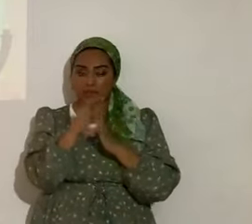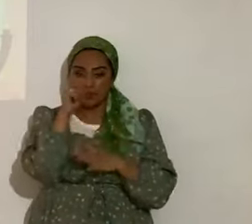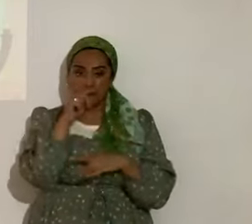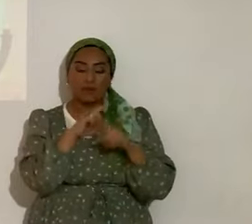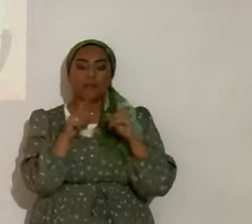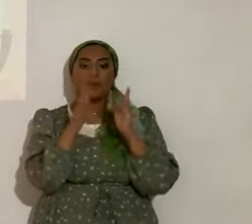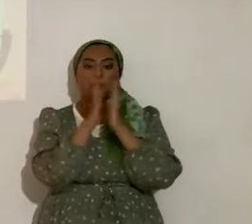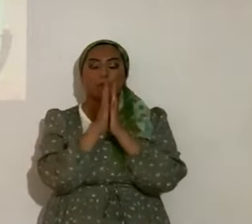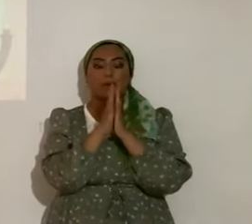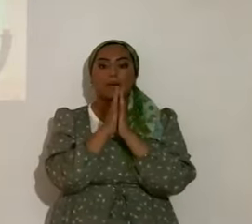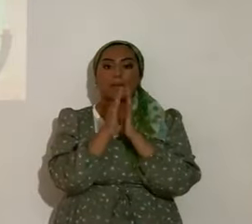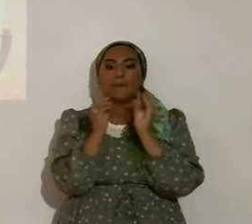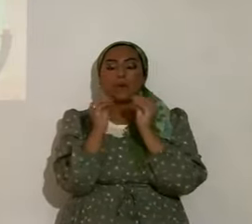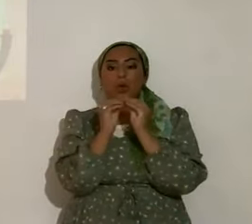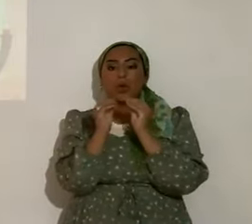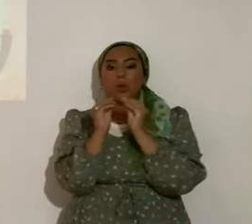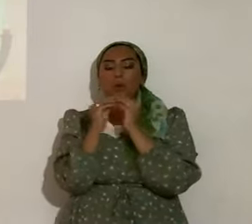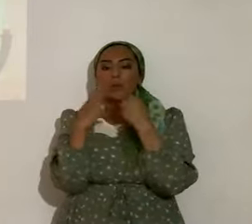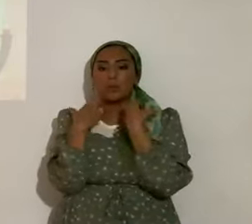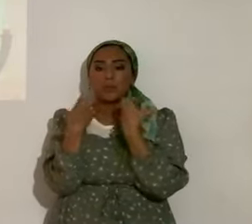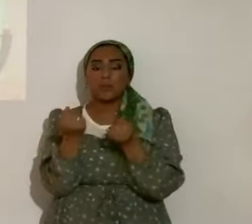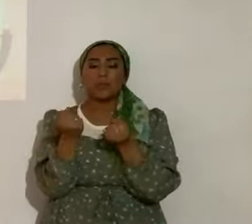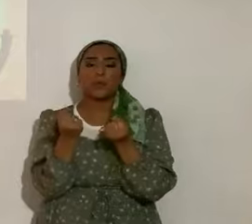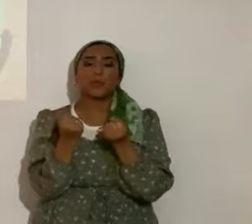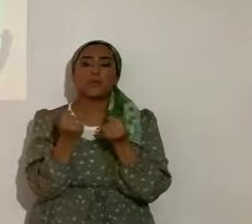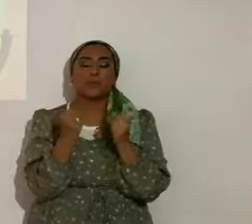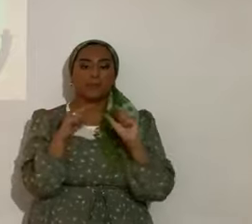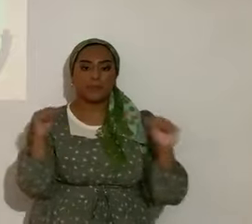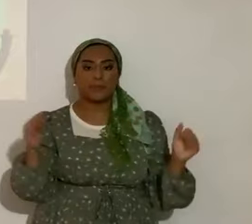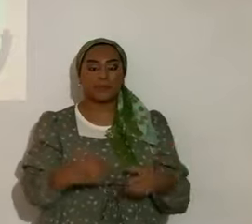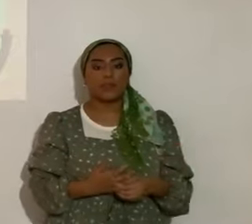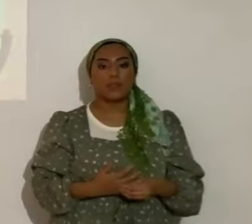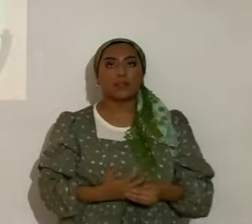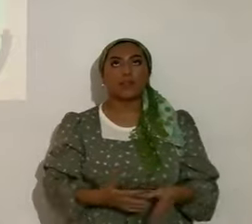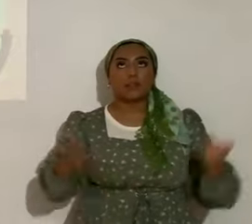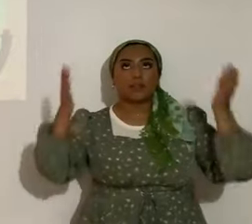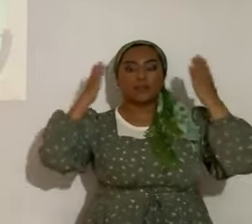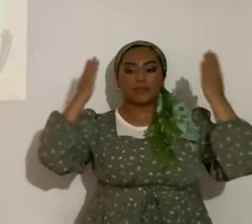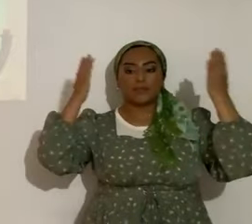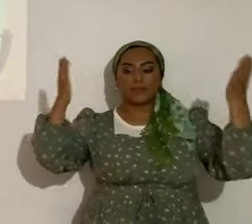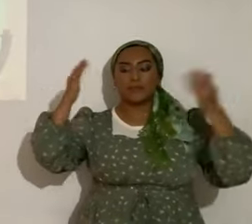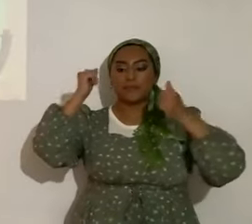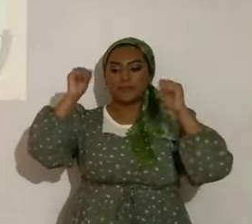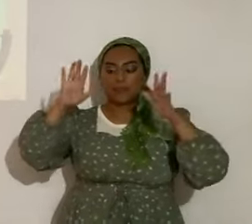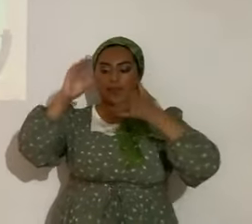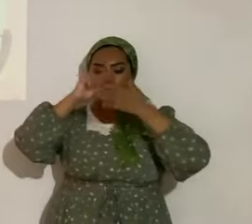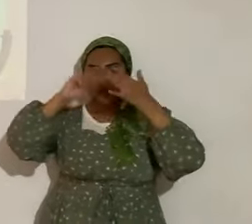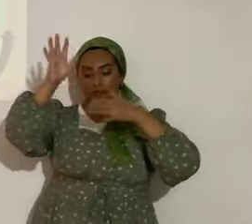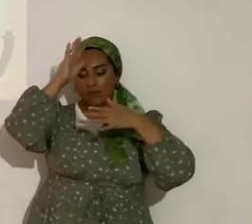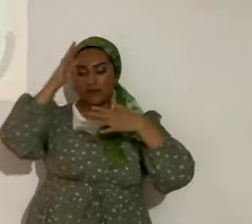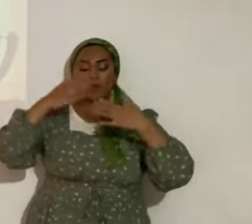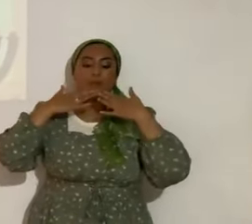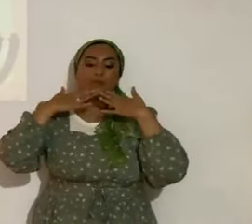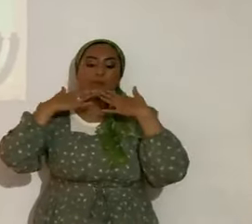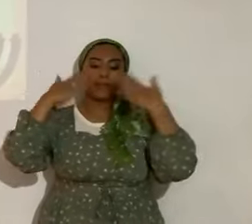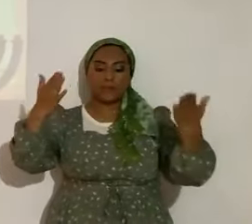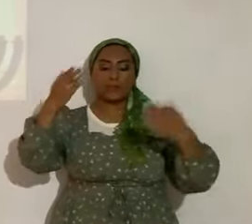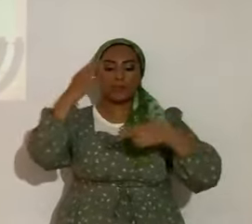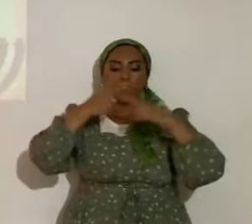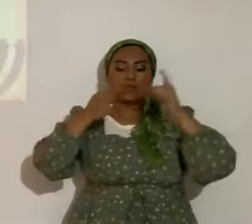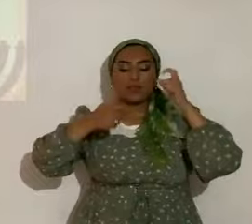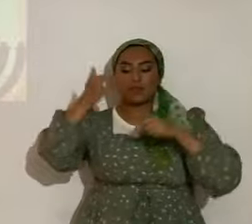dije orar más seguido, con más intensidad, etcétera, etcétera. Padre Eterno Yahweh, te damos toda Gabá. Muchas gracias en nombre